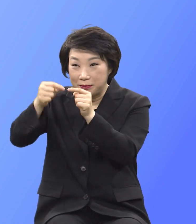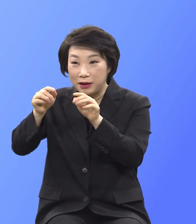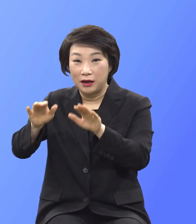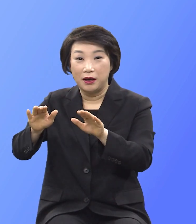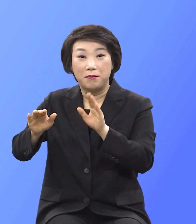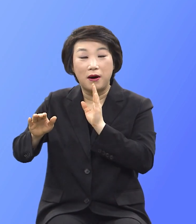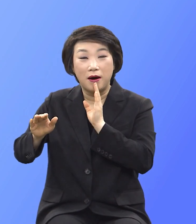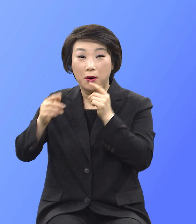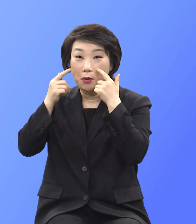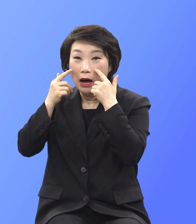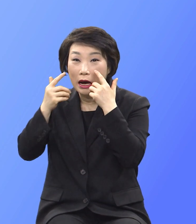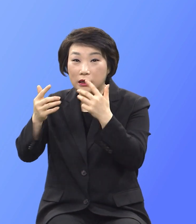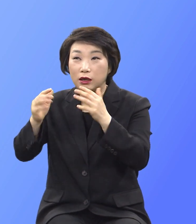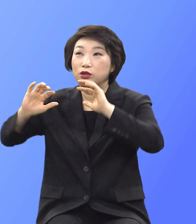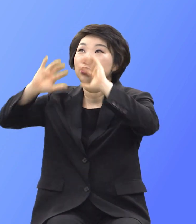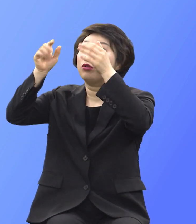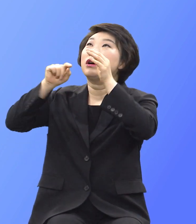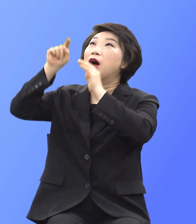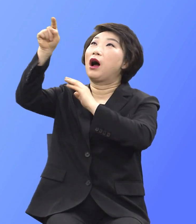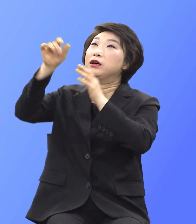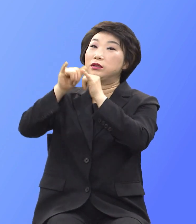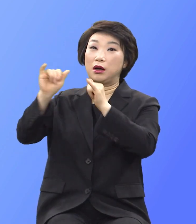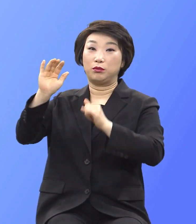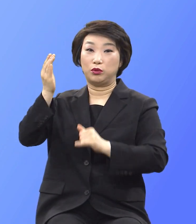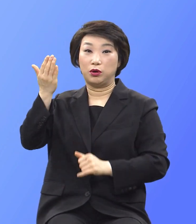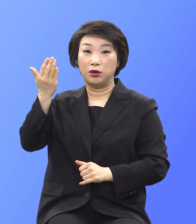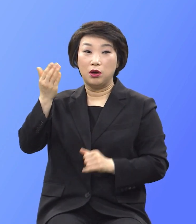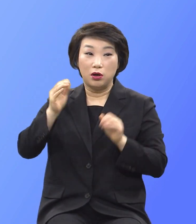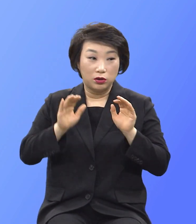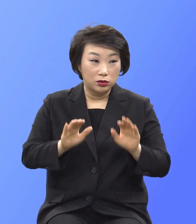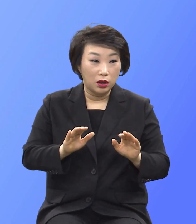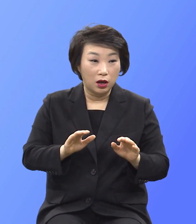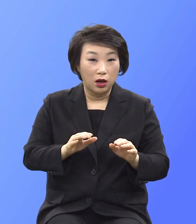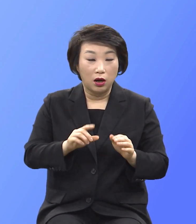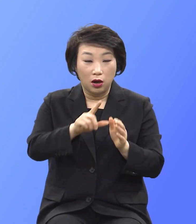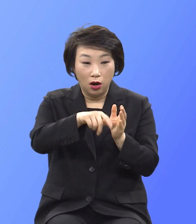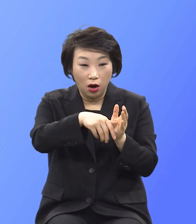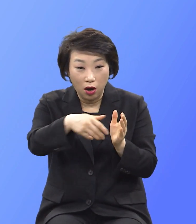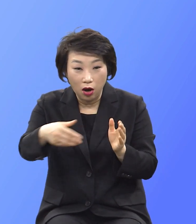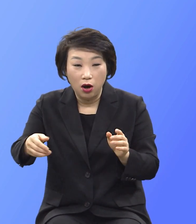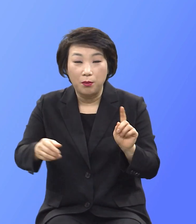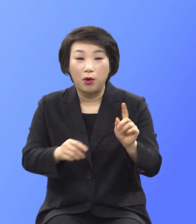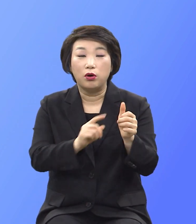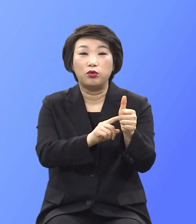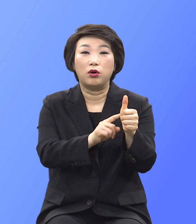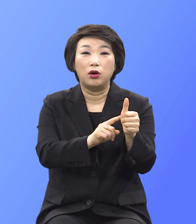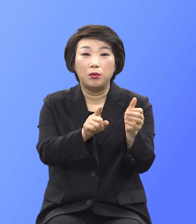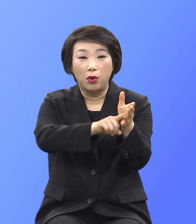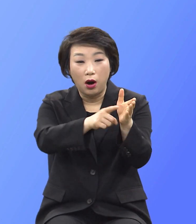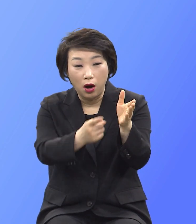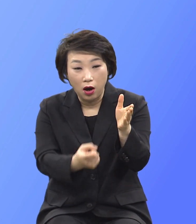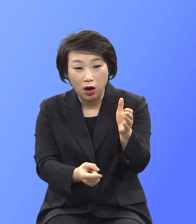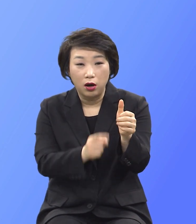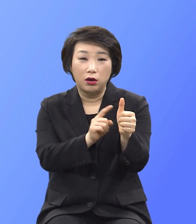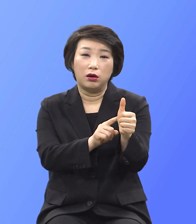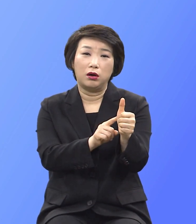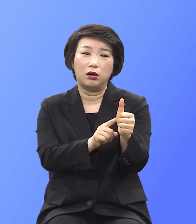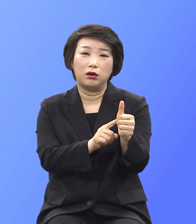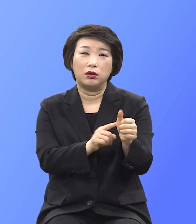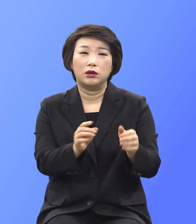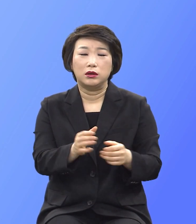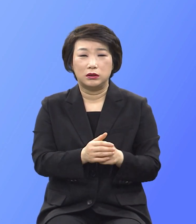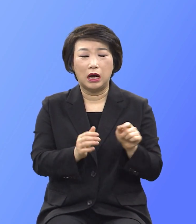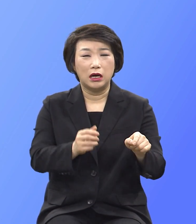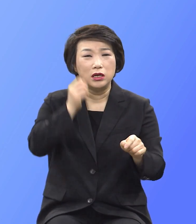해서 확실하게 천국 갈 사람이 되었는데 어느 순간에 이렇게 정말로